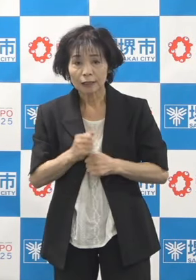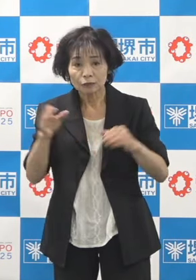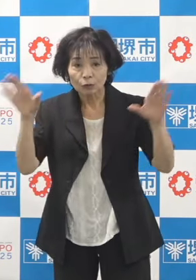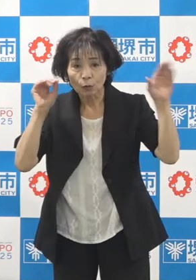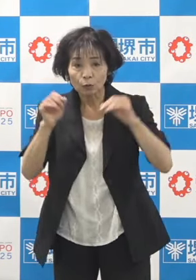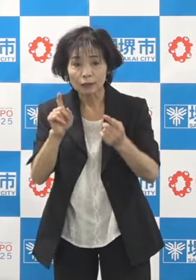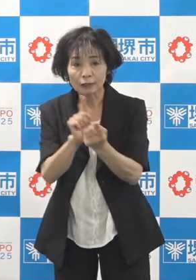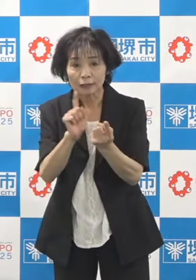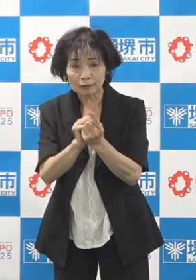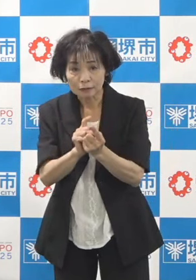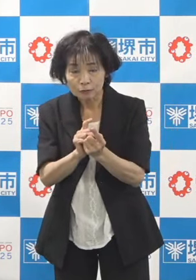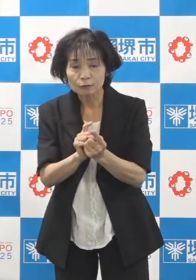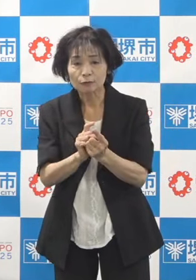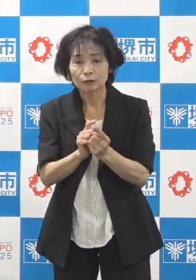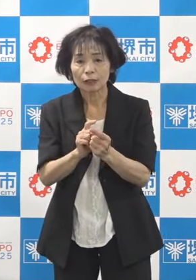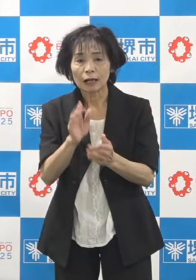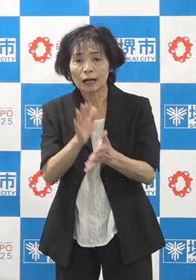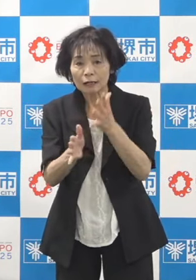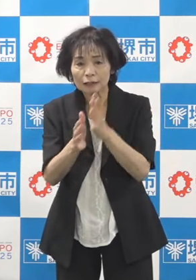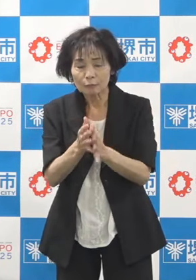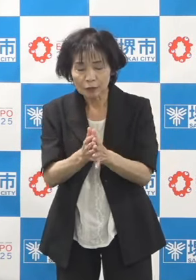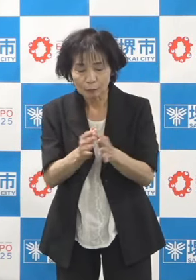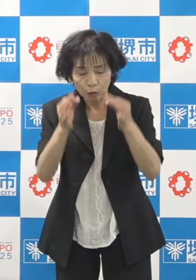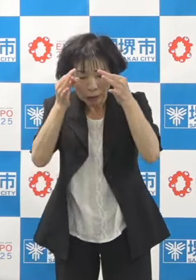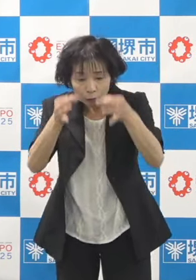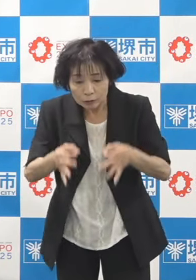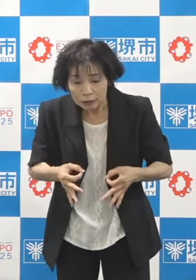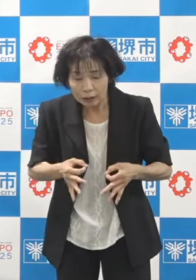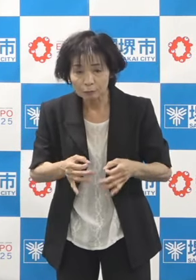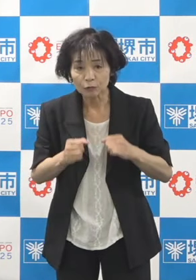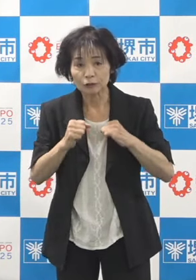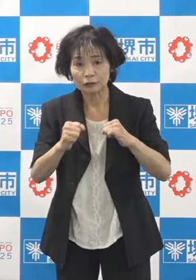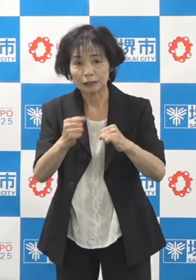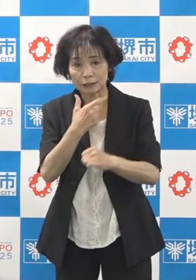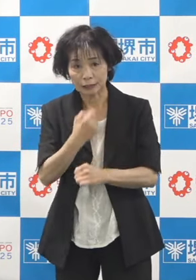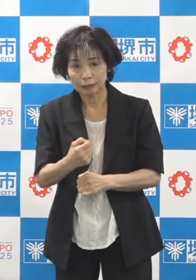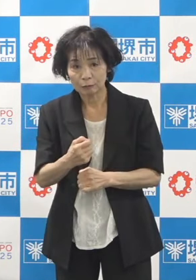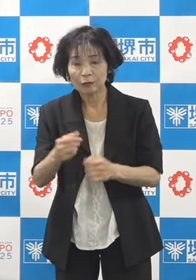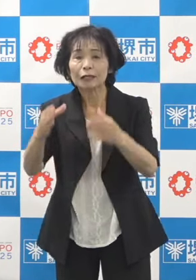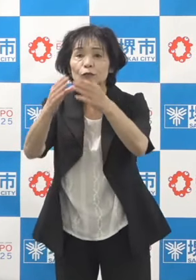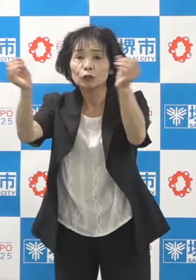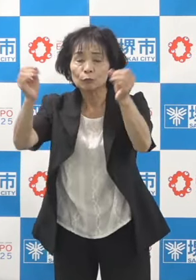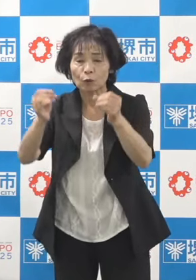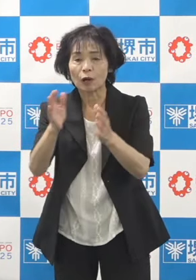一度検証したいと思いますし、国でも振り返りをしていただいて、次回以降ですね、